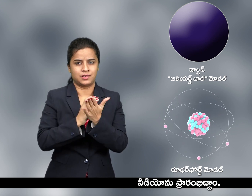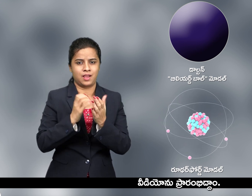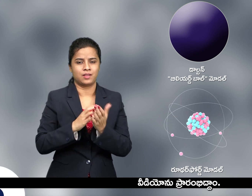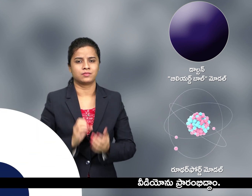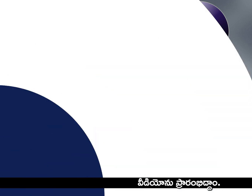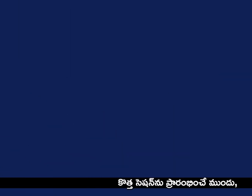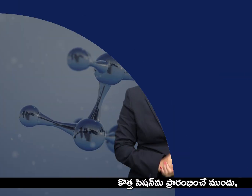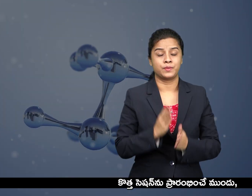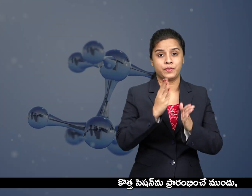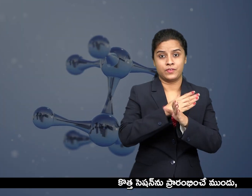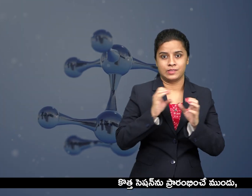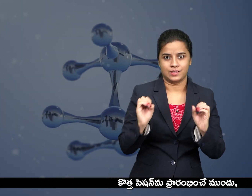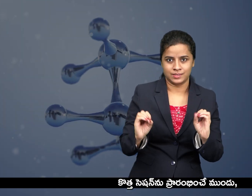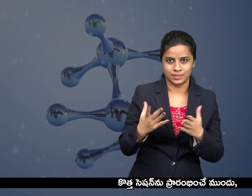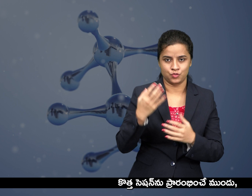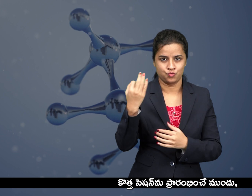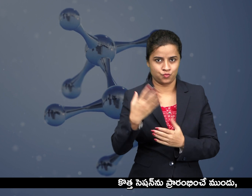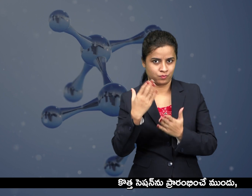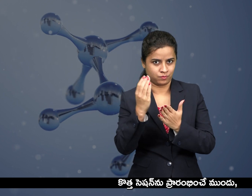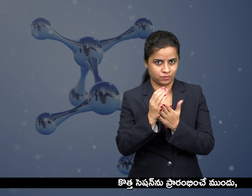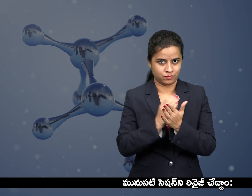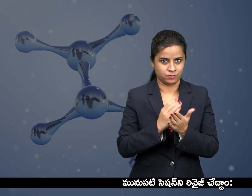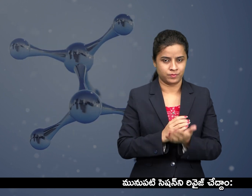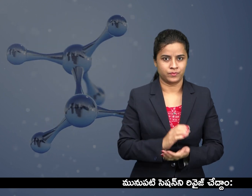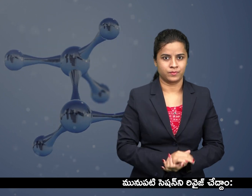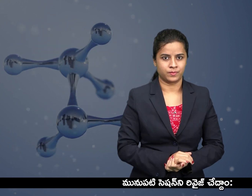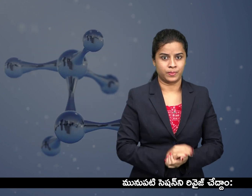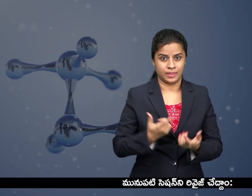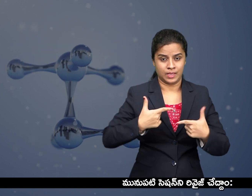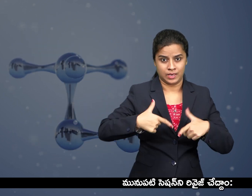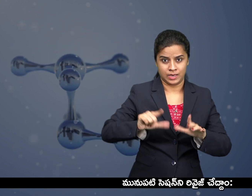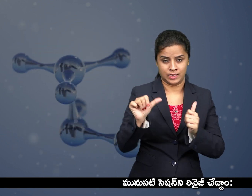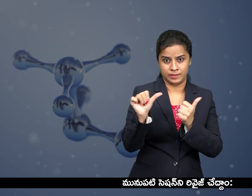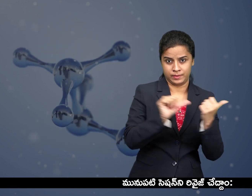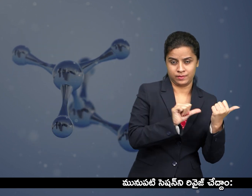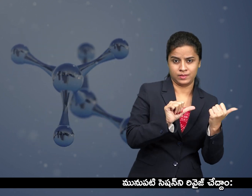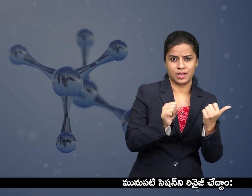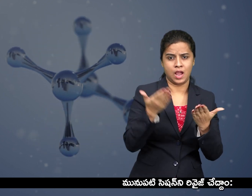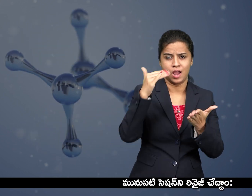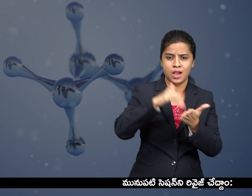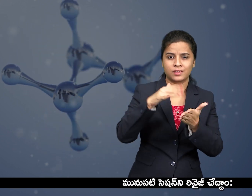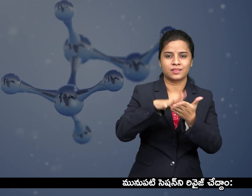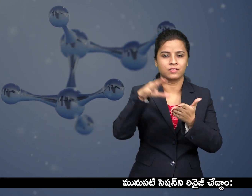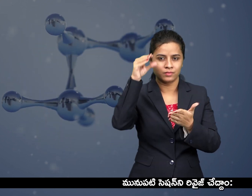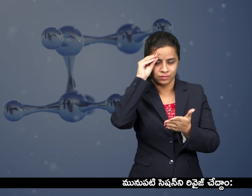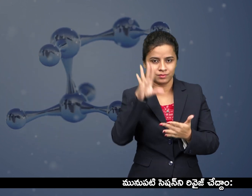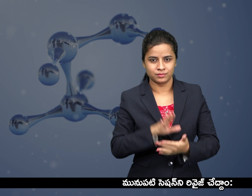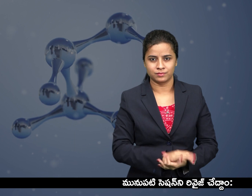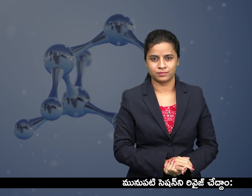వీడియోను ప్రారంభిద్దాం. కొత్త సెషన్ను ప్రారంభించే ముందు మునుపటి సెషన్ని రివైజ్ చేద్దాం.